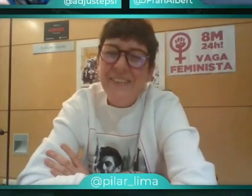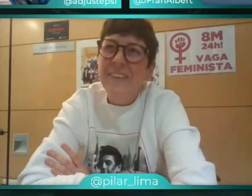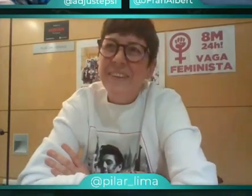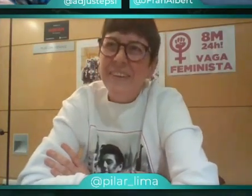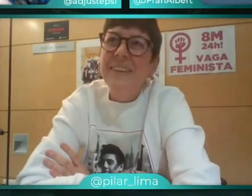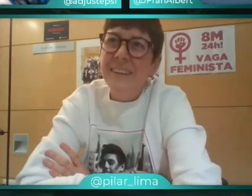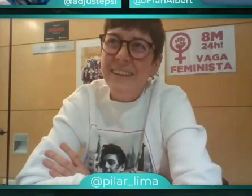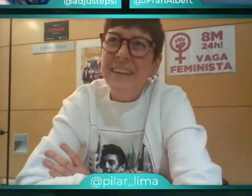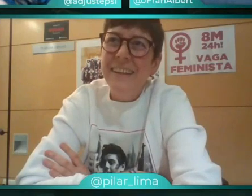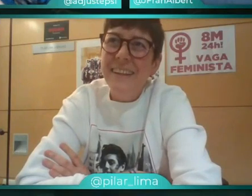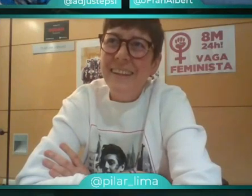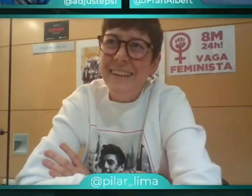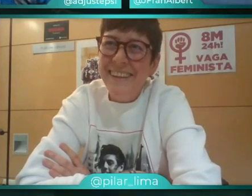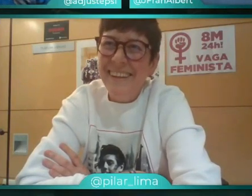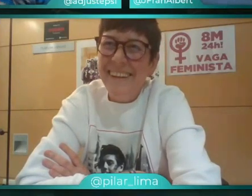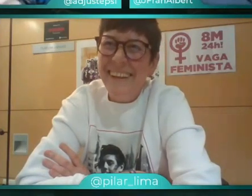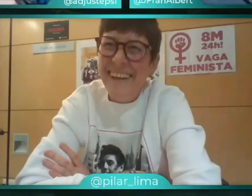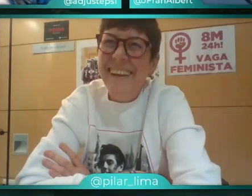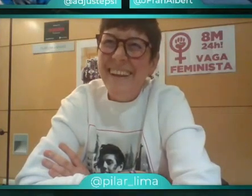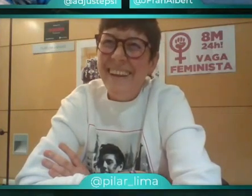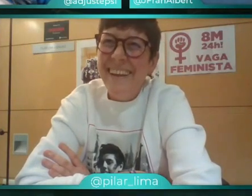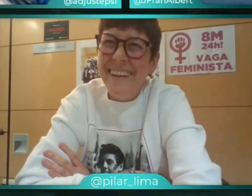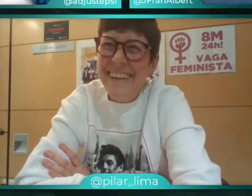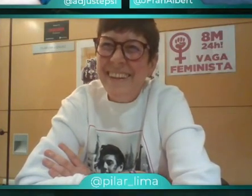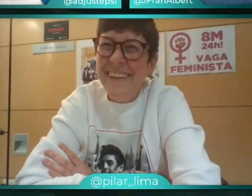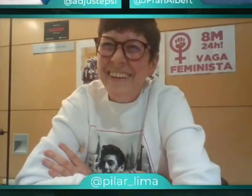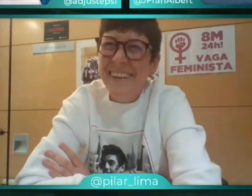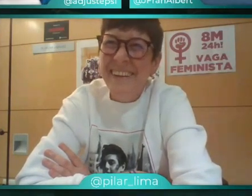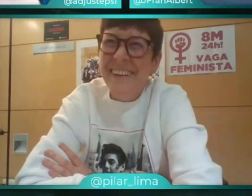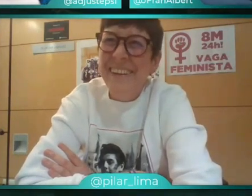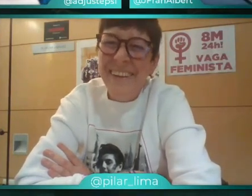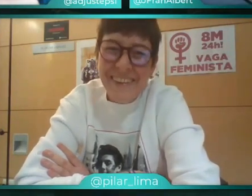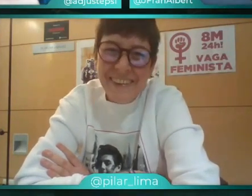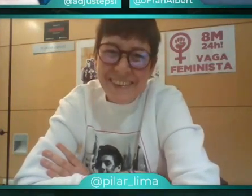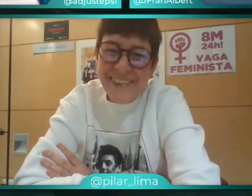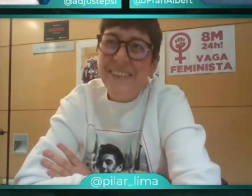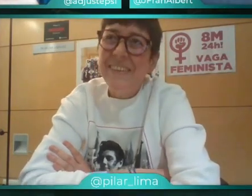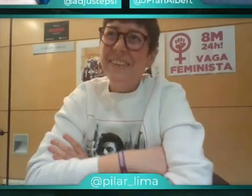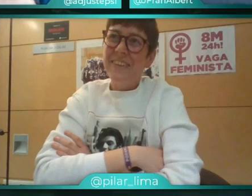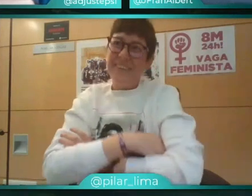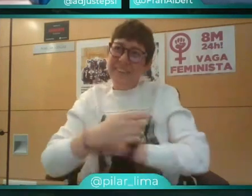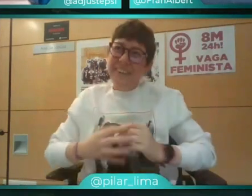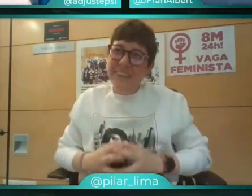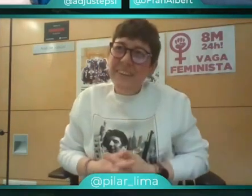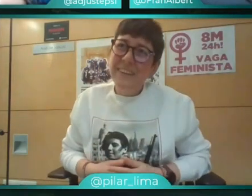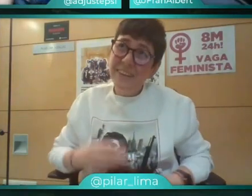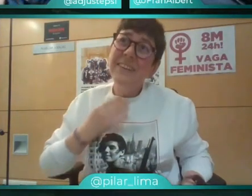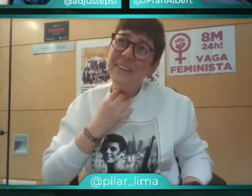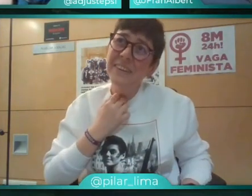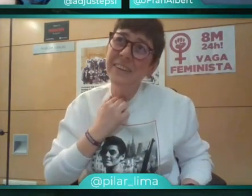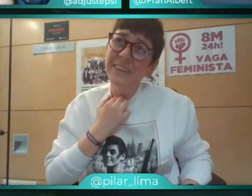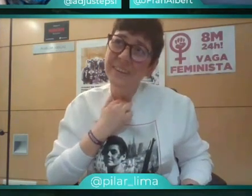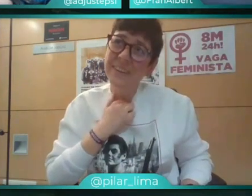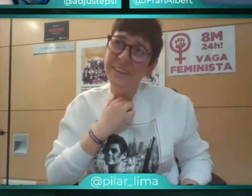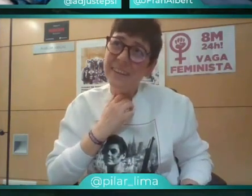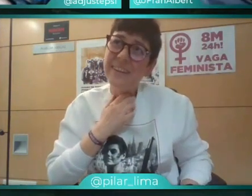ya es lo personal la verdad es que me pareció desde las primeras que te vi que el lenguaje de signos